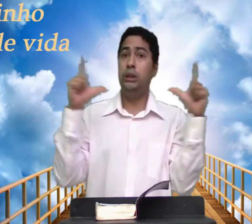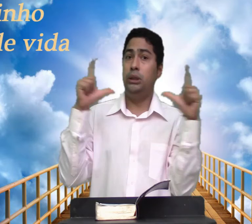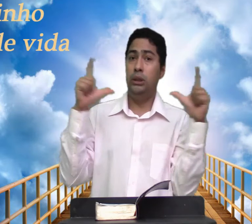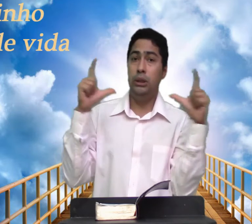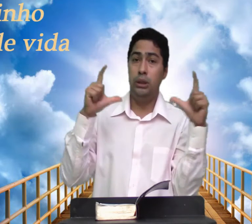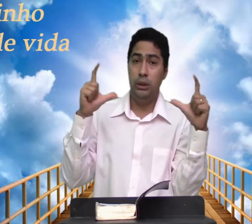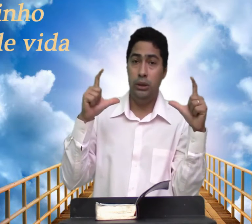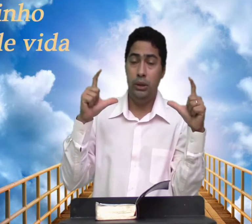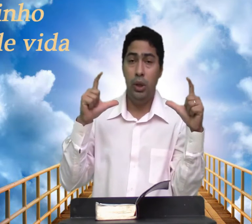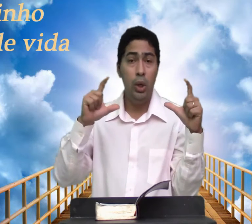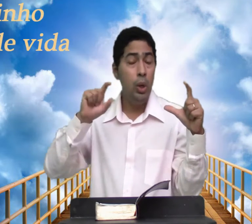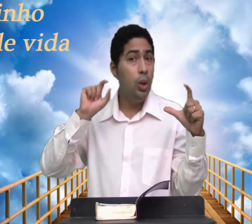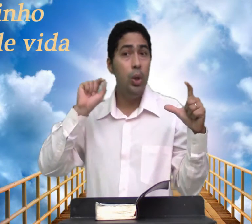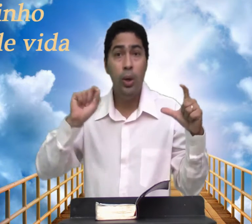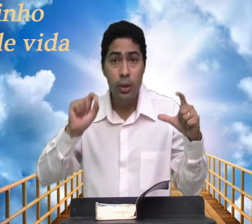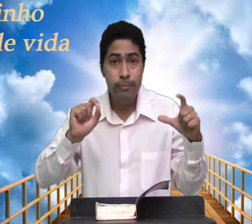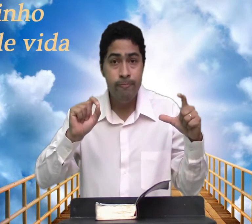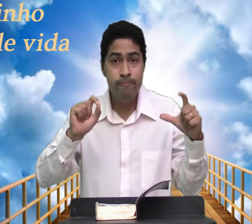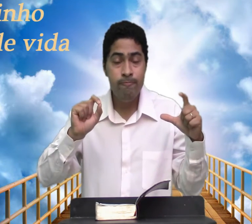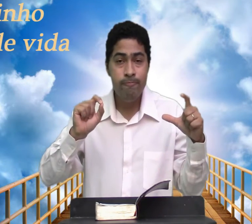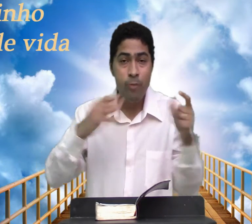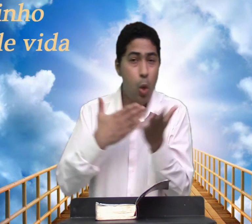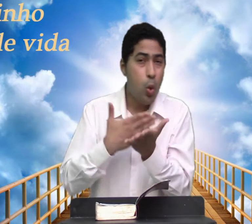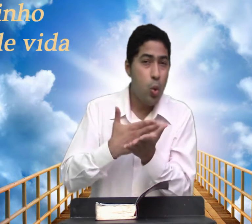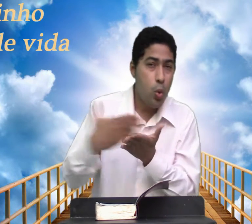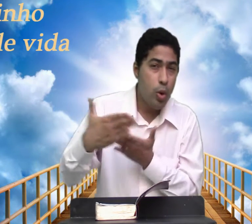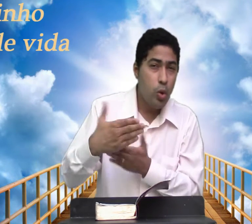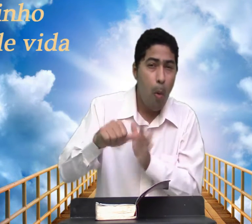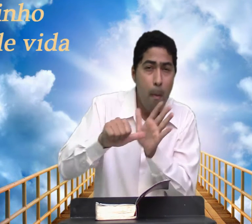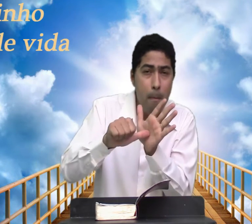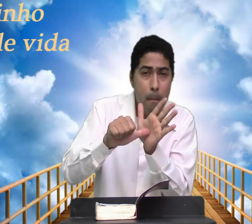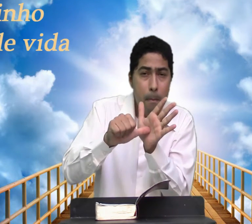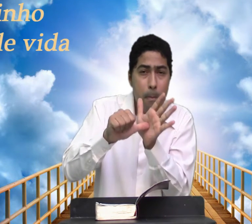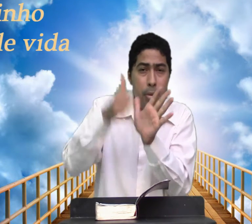si, né? E aí começou o primeiro pecado.